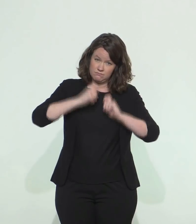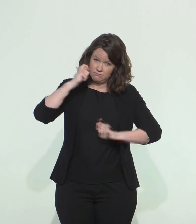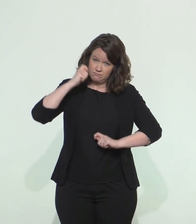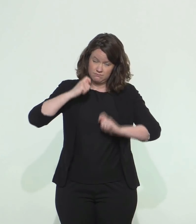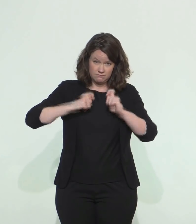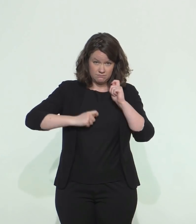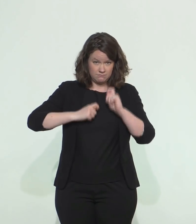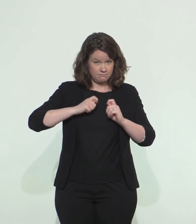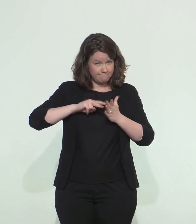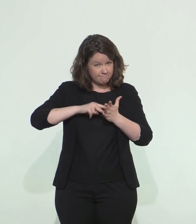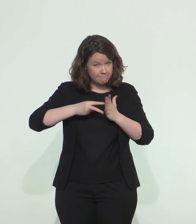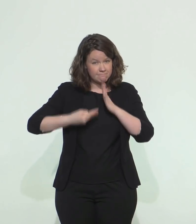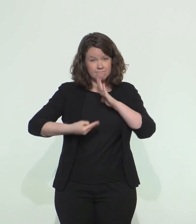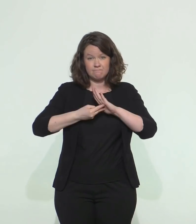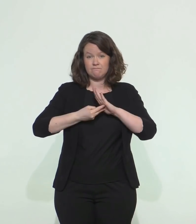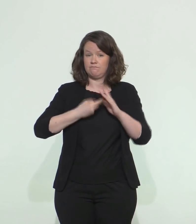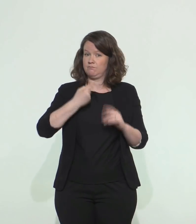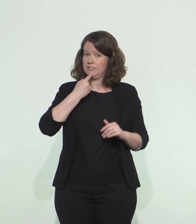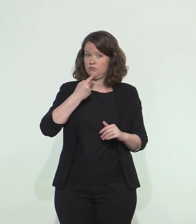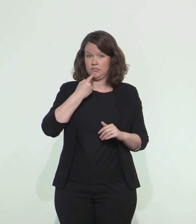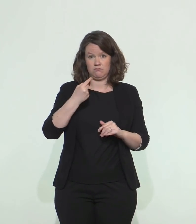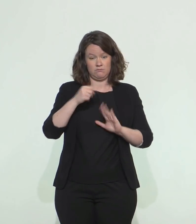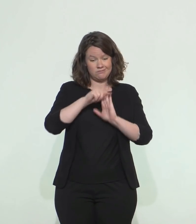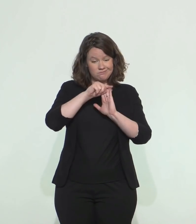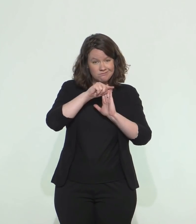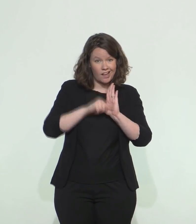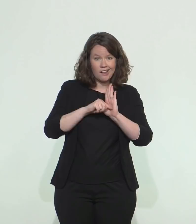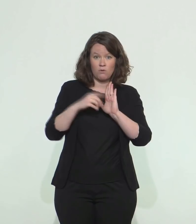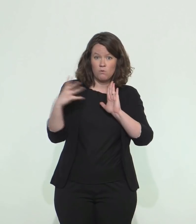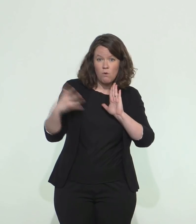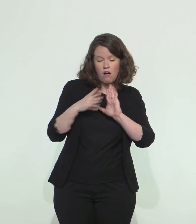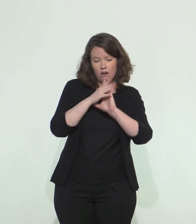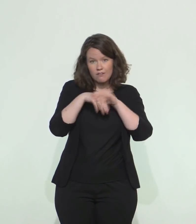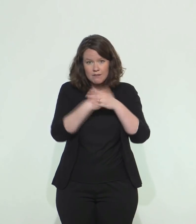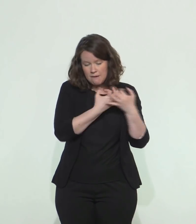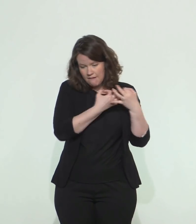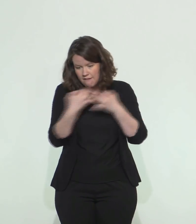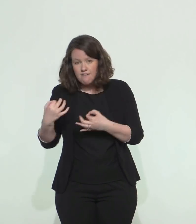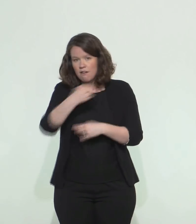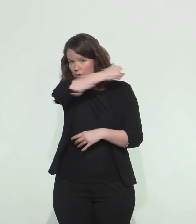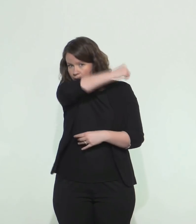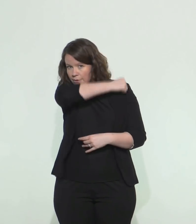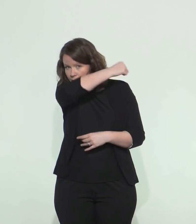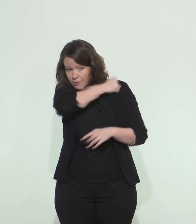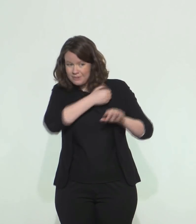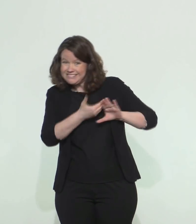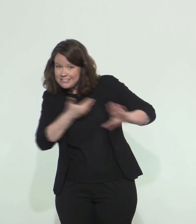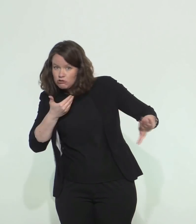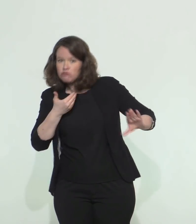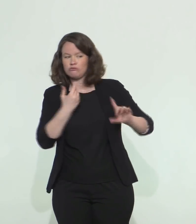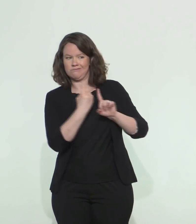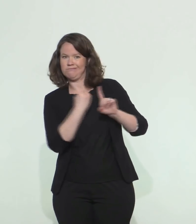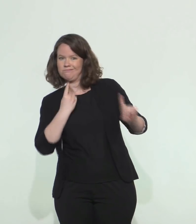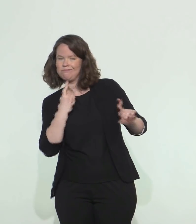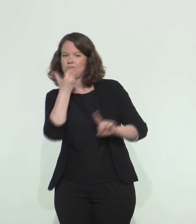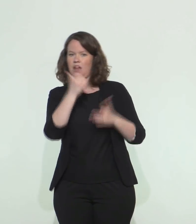vigilants. La population sera appelée vraiment à un respect strict des mesures barrières, à un respect strict de la distanciation physique d'1 mètre. Et puis nous